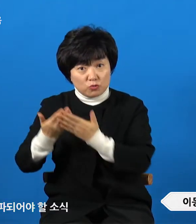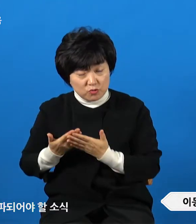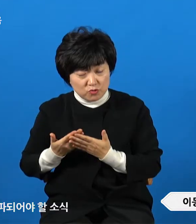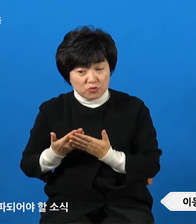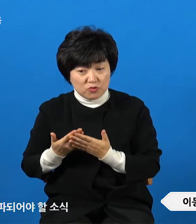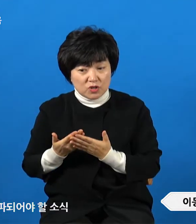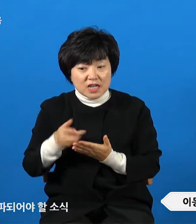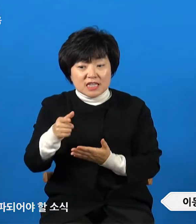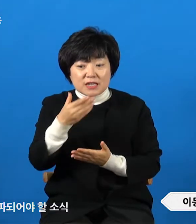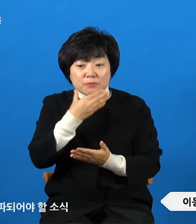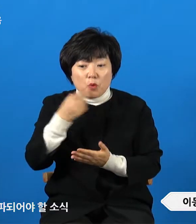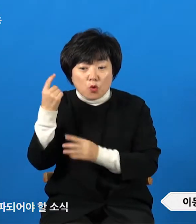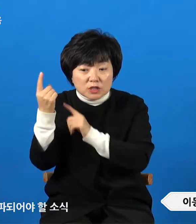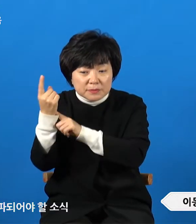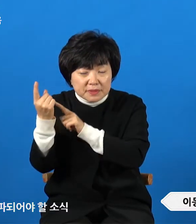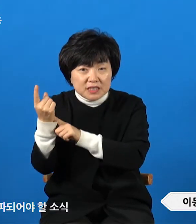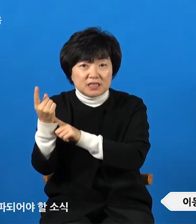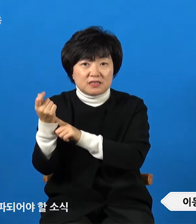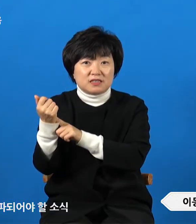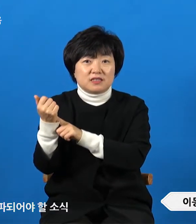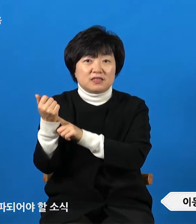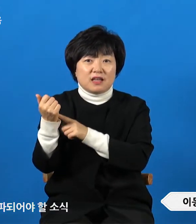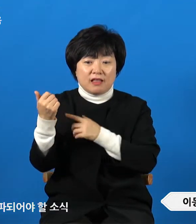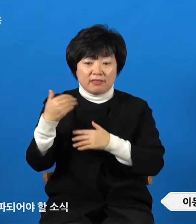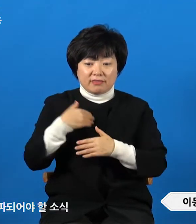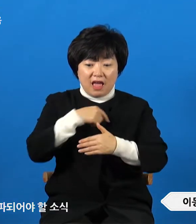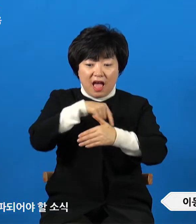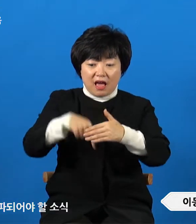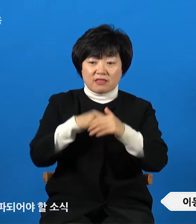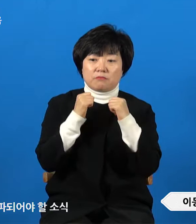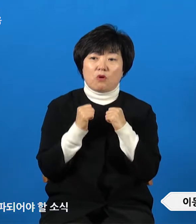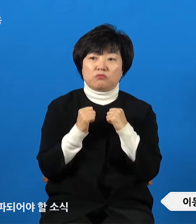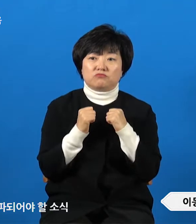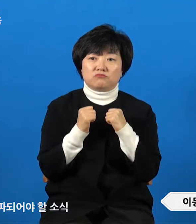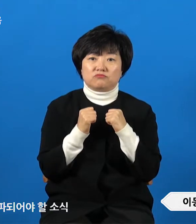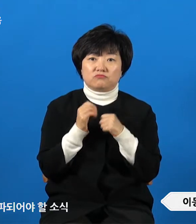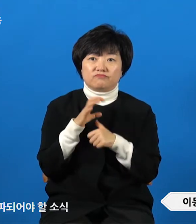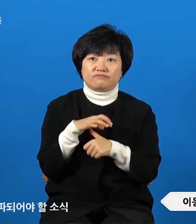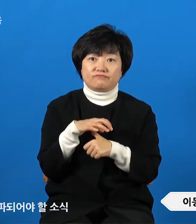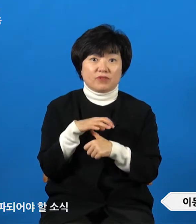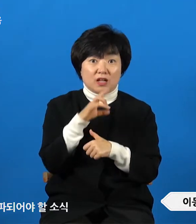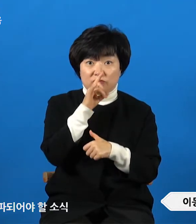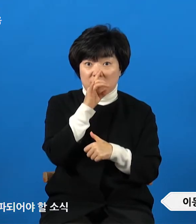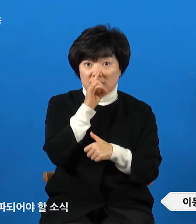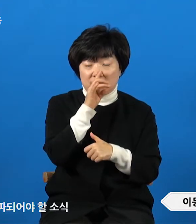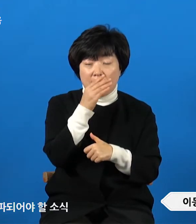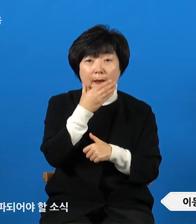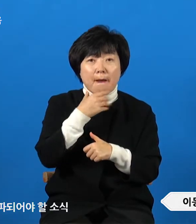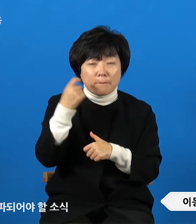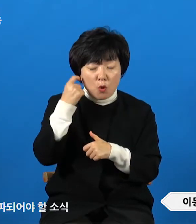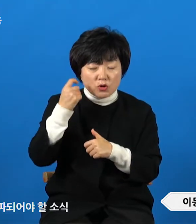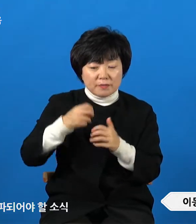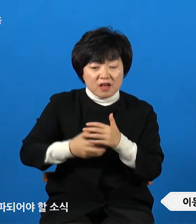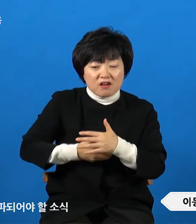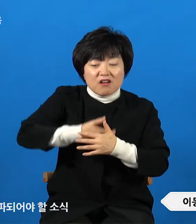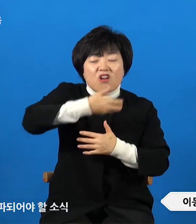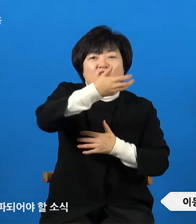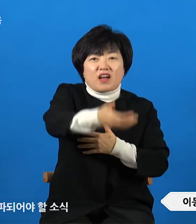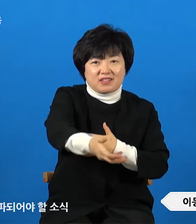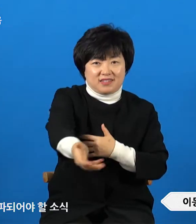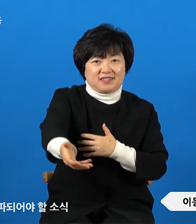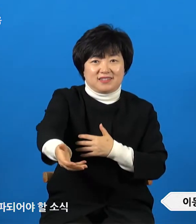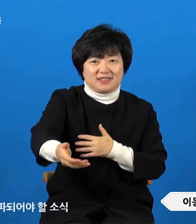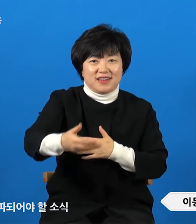이 복음이 나에게서 머물러 있을 수는 없잖아요. 복음이 흘러가야죠. 복음이 다른